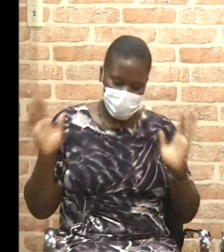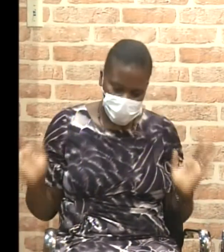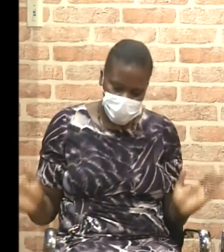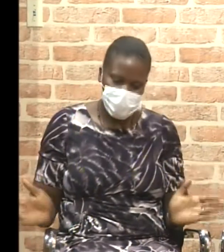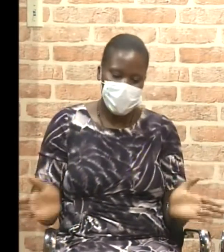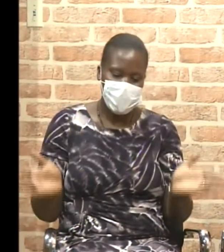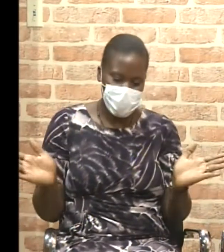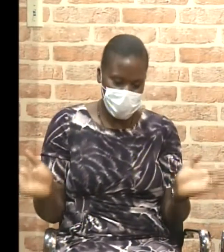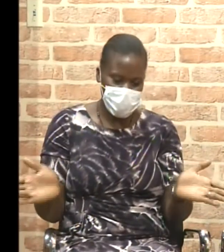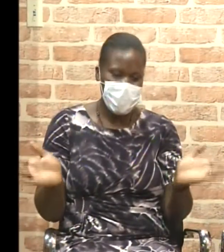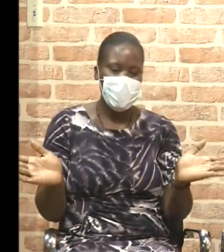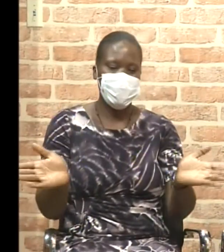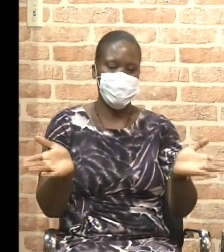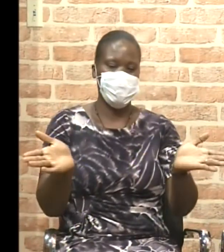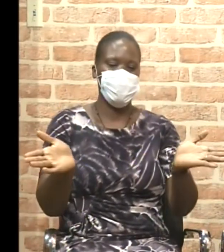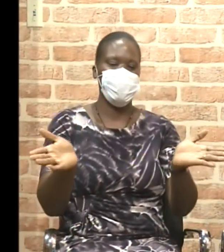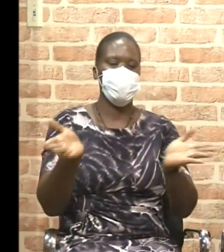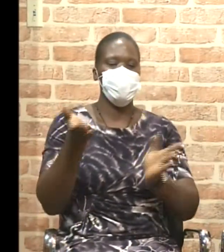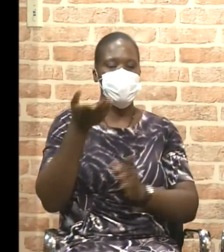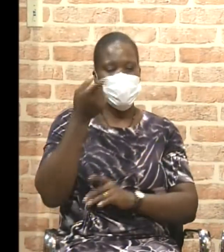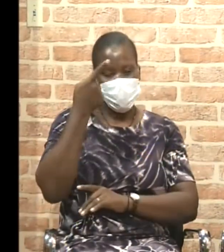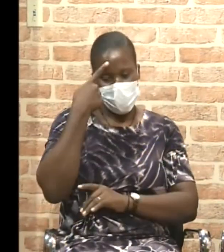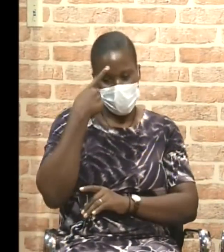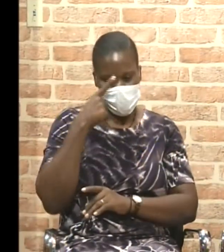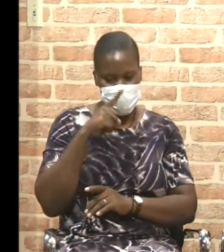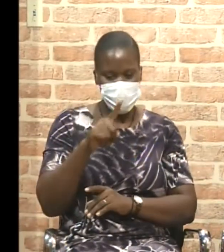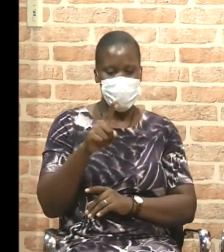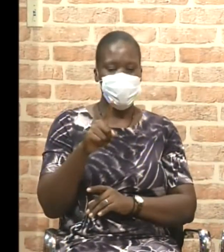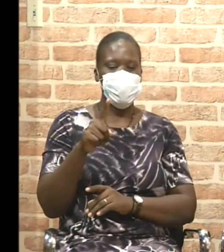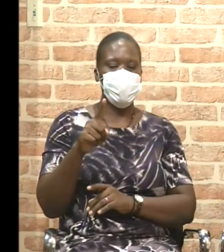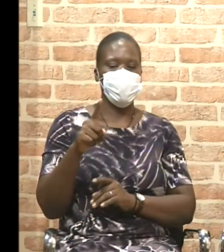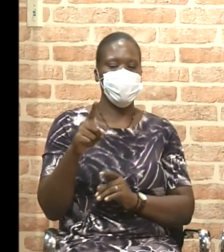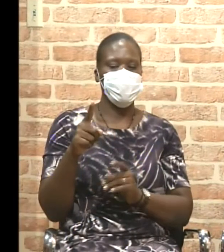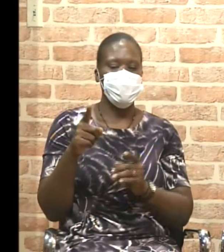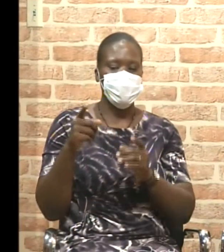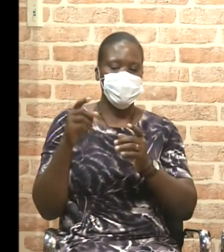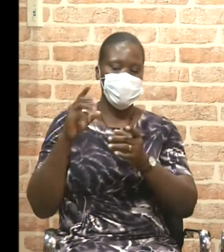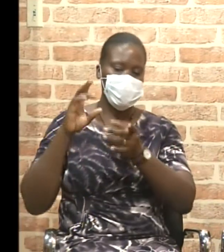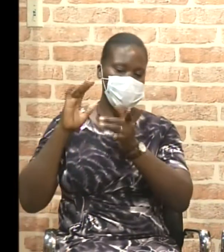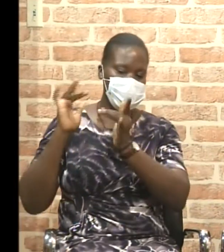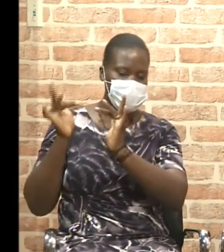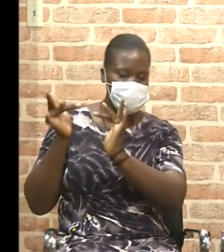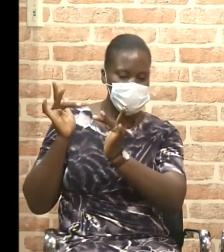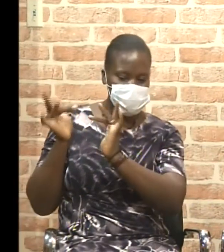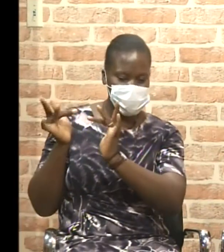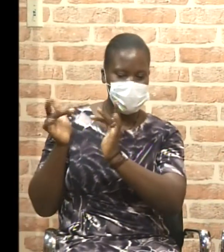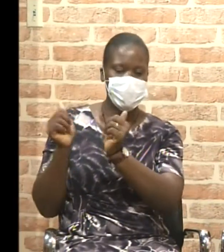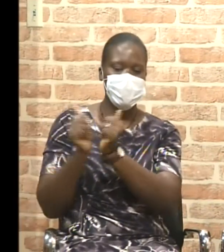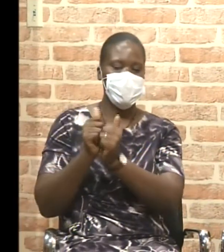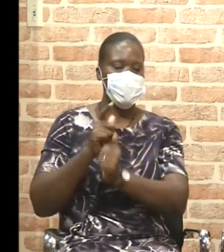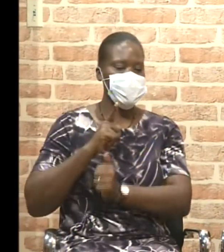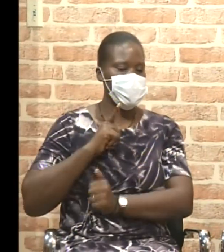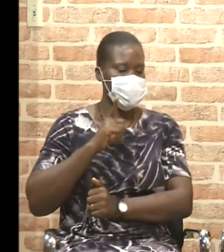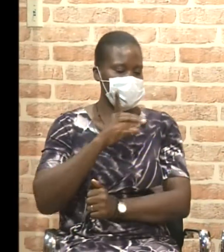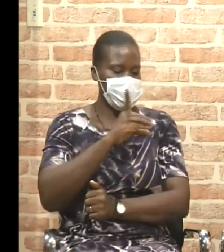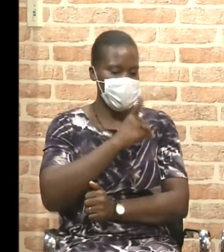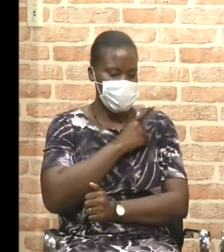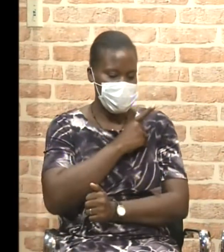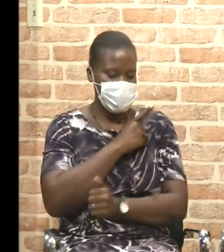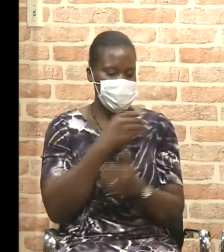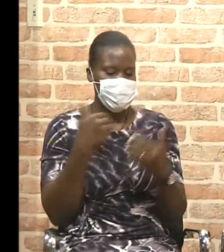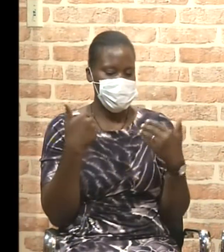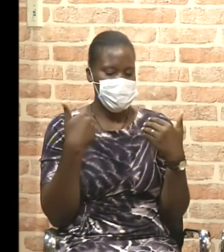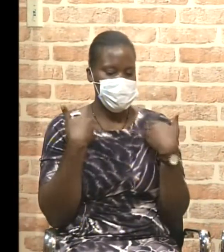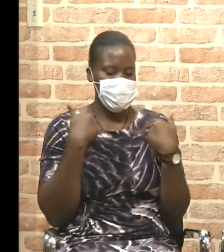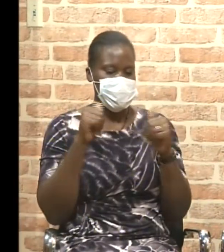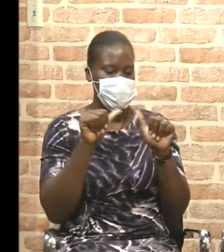a préparé là actuellement pour que capable faire une formation à distance pour avec les deux qui gagne association mon